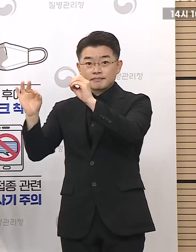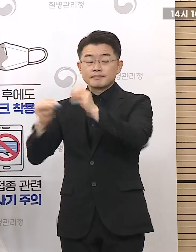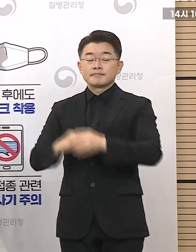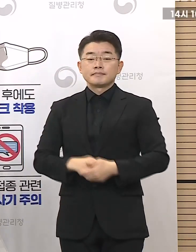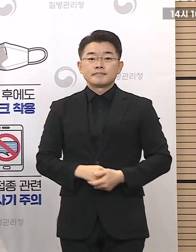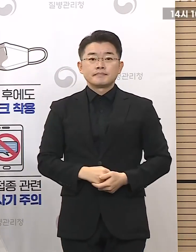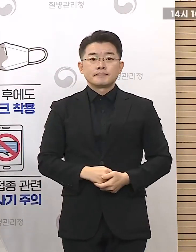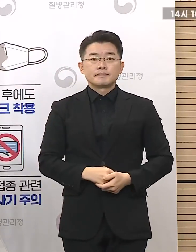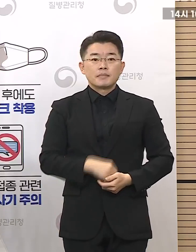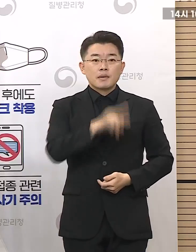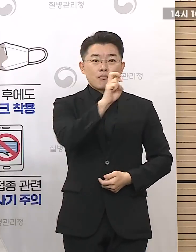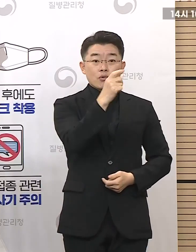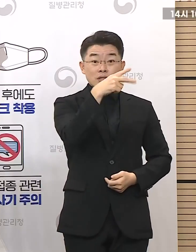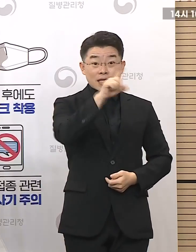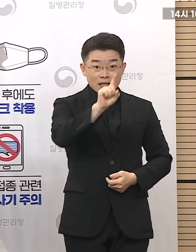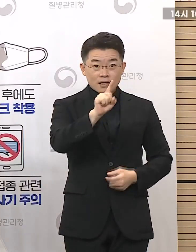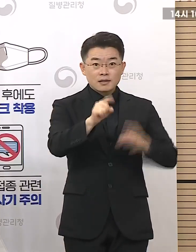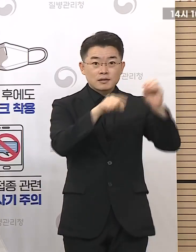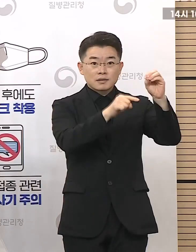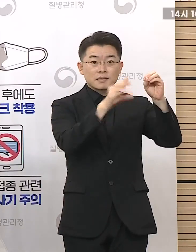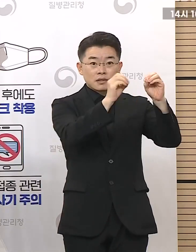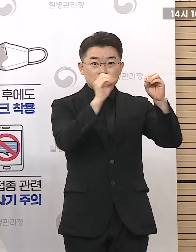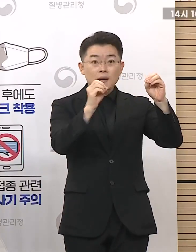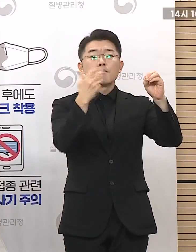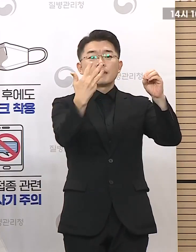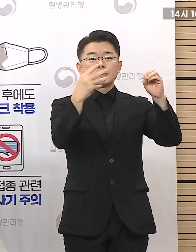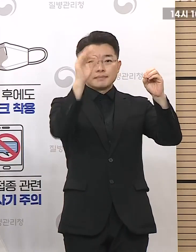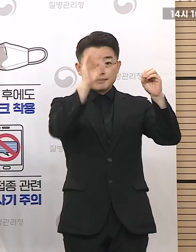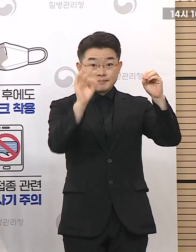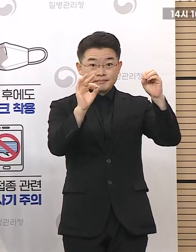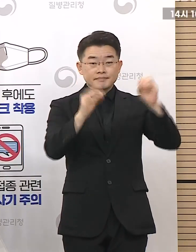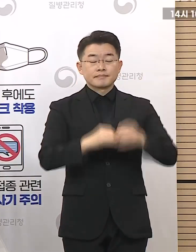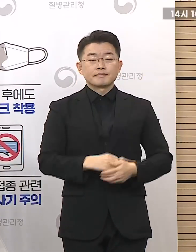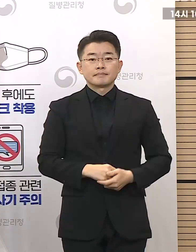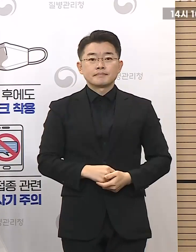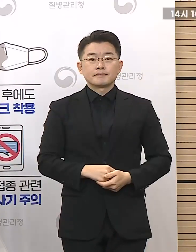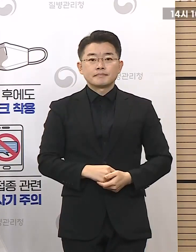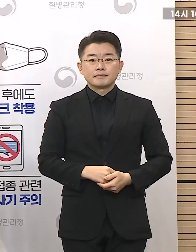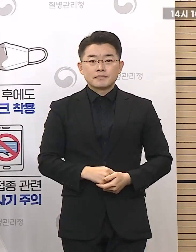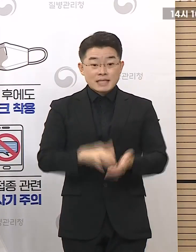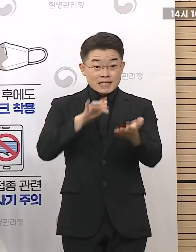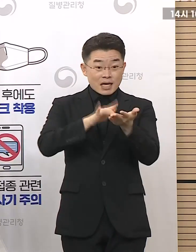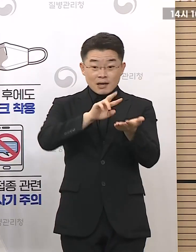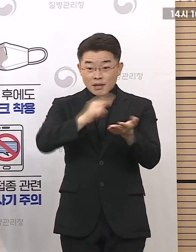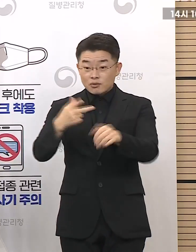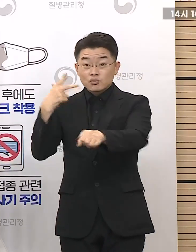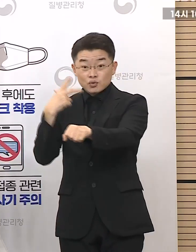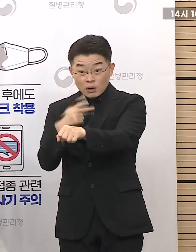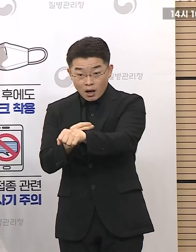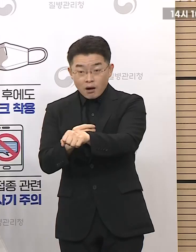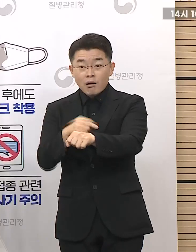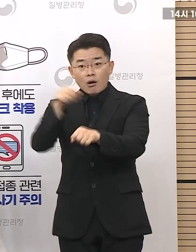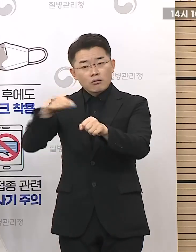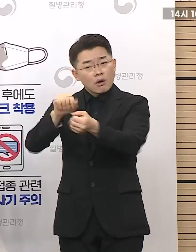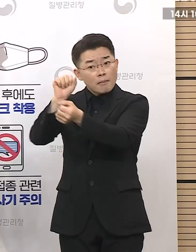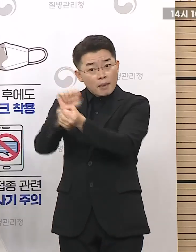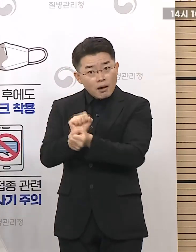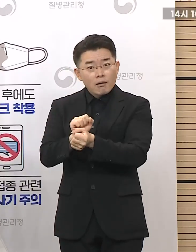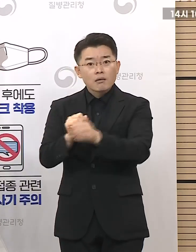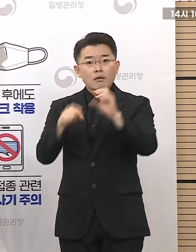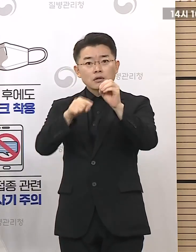0.023%, 모더나 백신은 0.008% 순이고 교차 접종자 중 발생률은